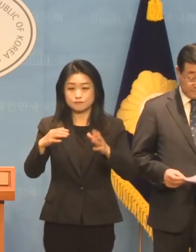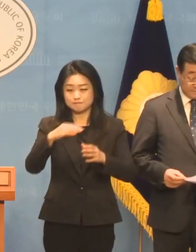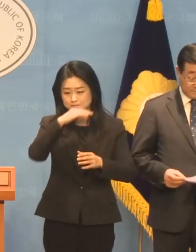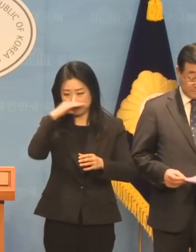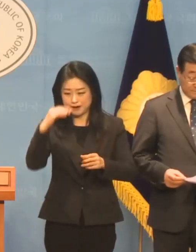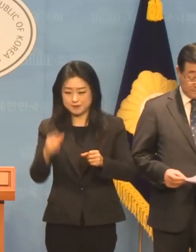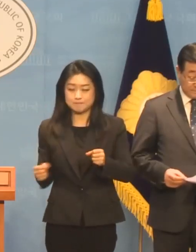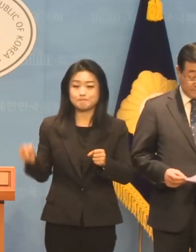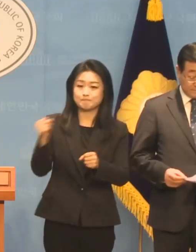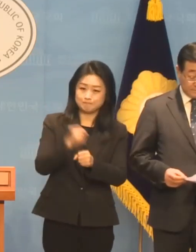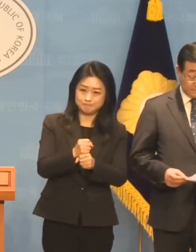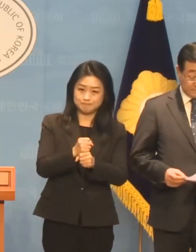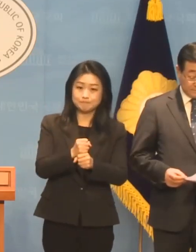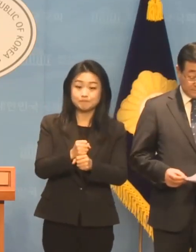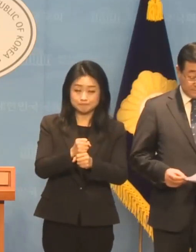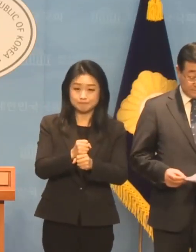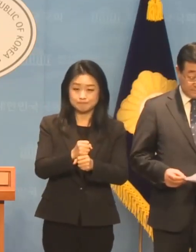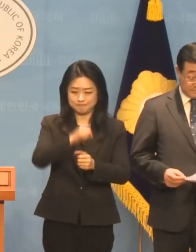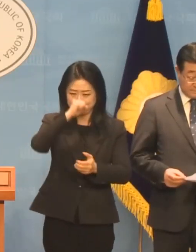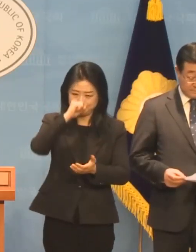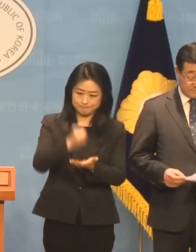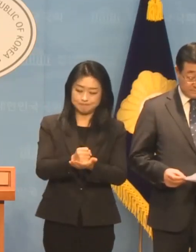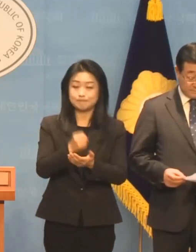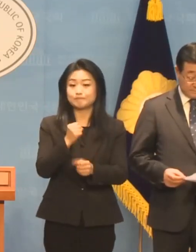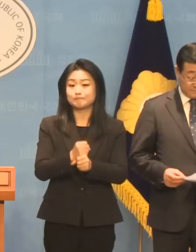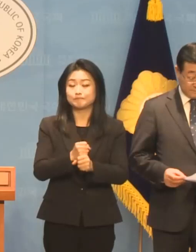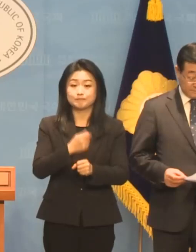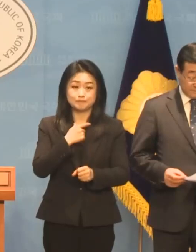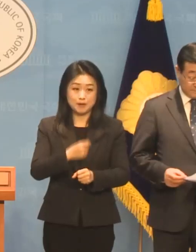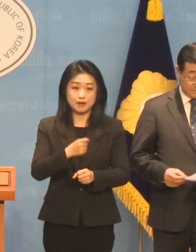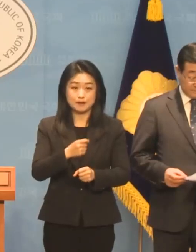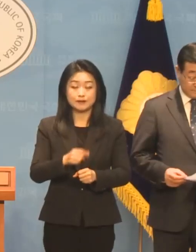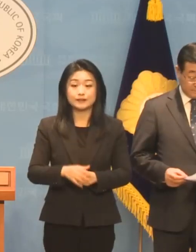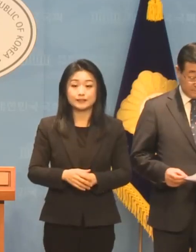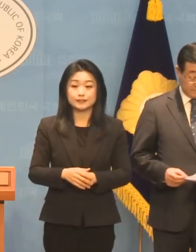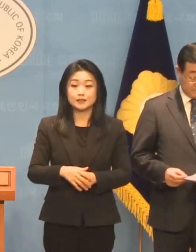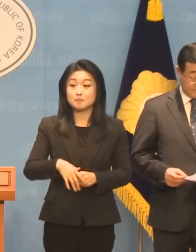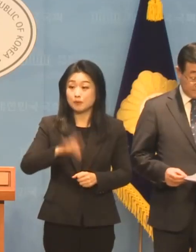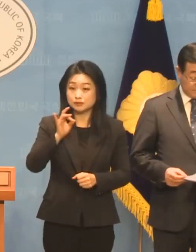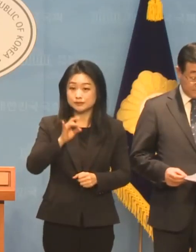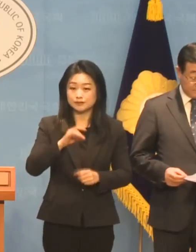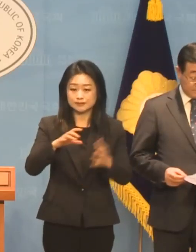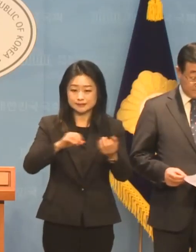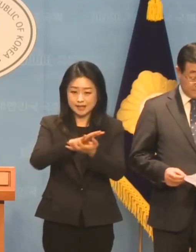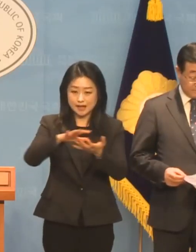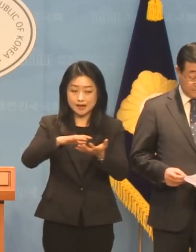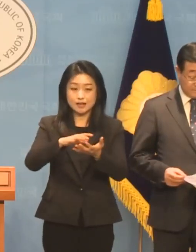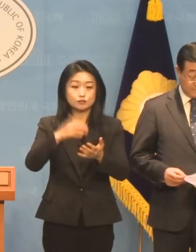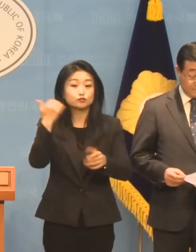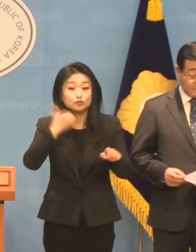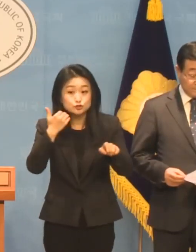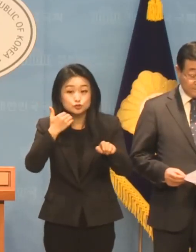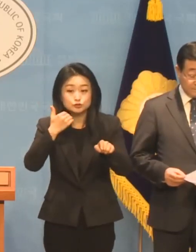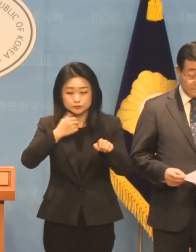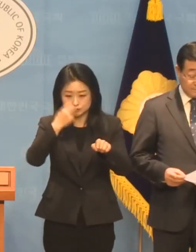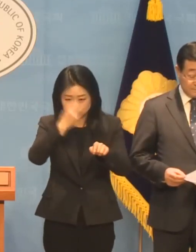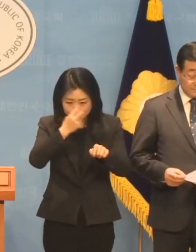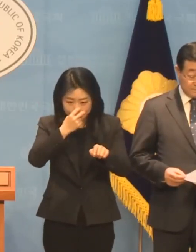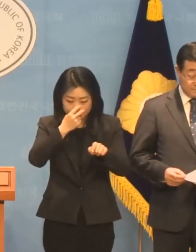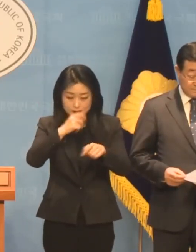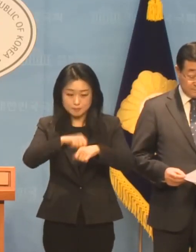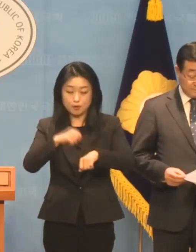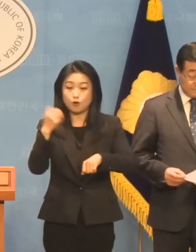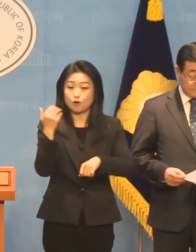더는 지체할 수가 없습니다. 그 시작은 철저한 진상규명과 내란 세력에 대한